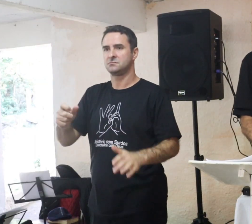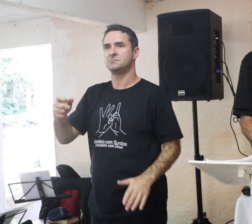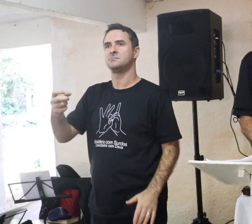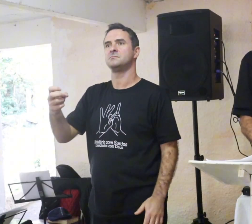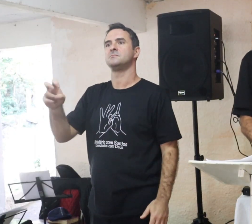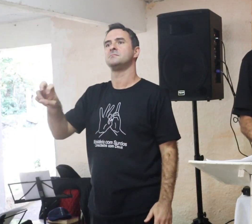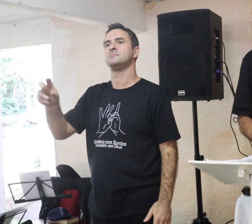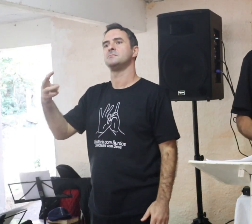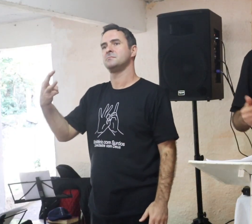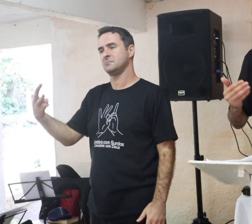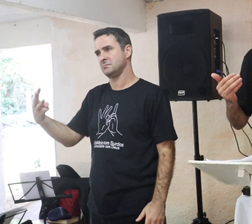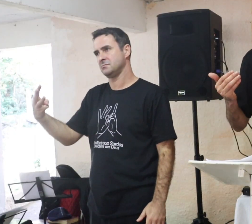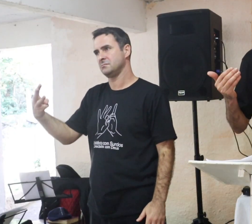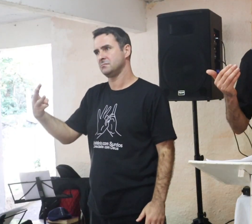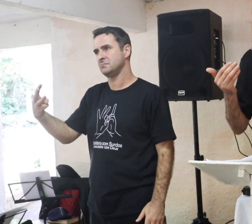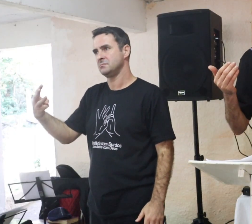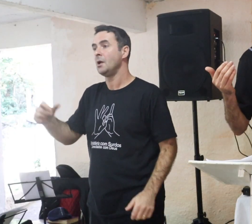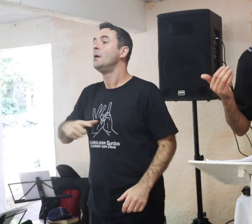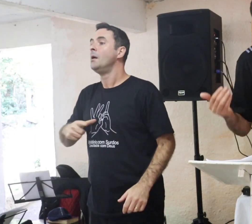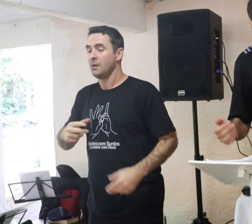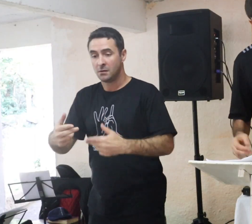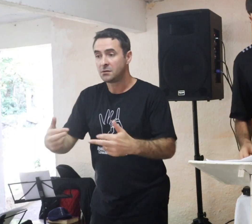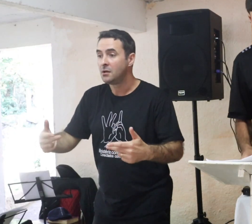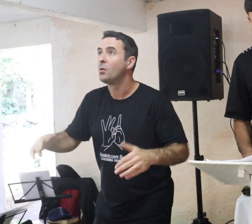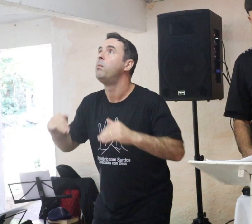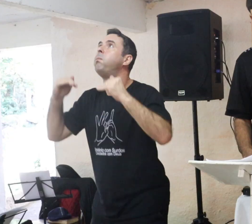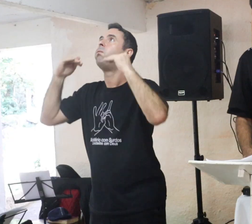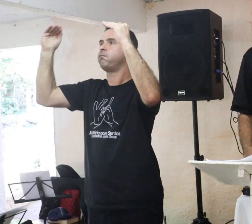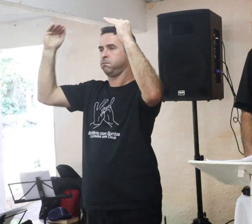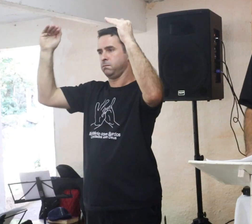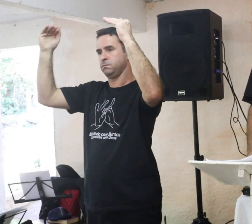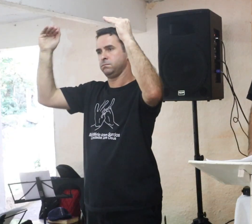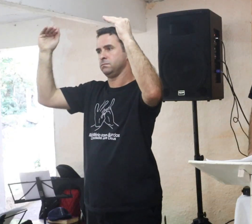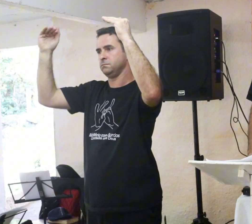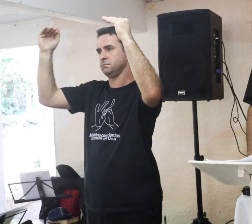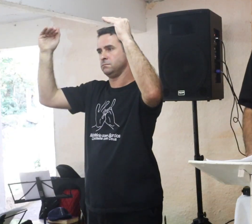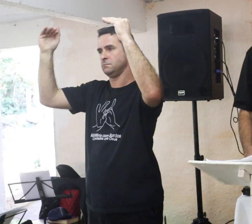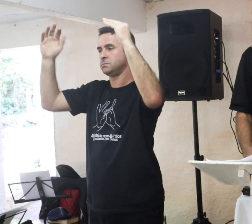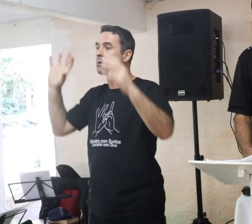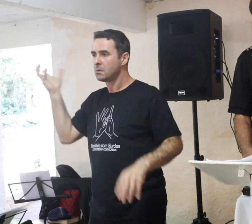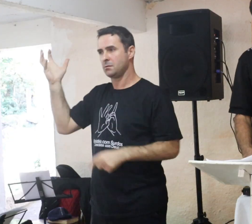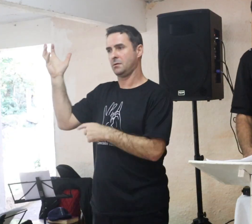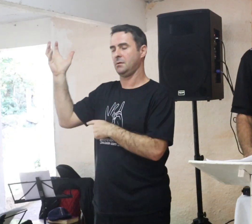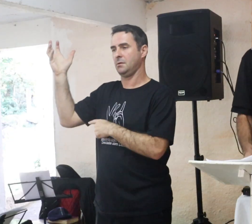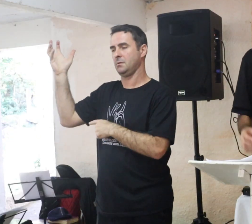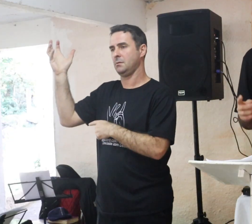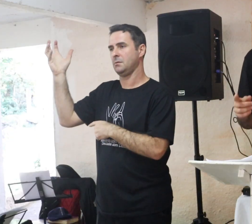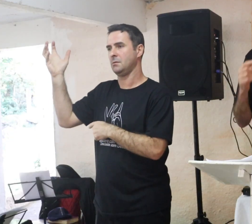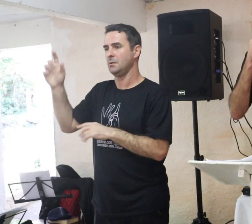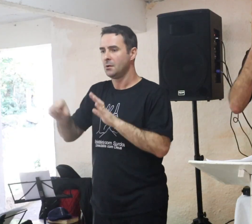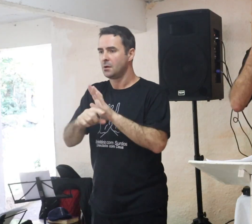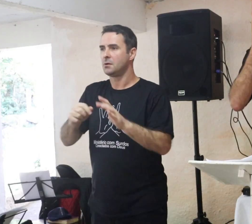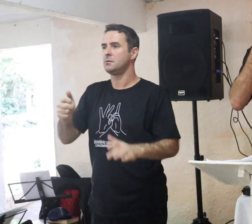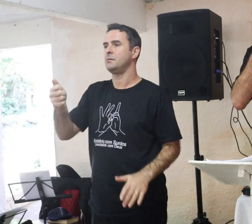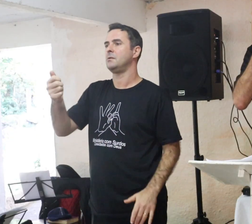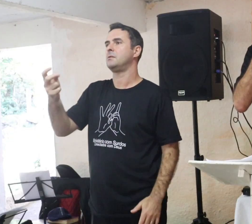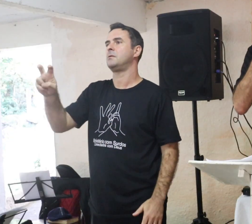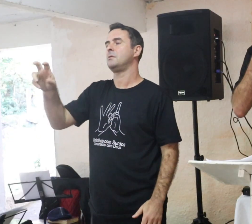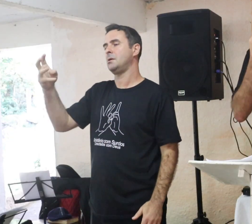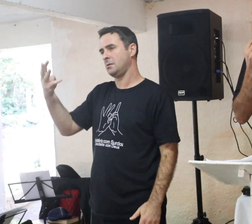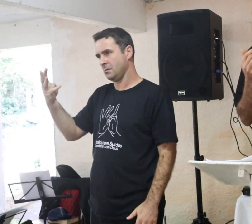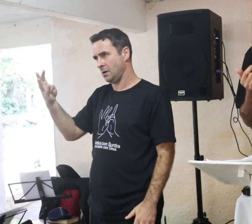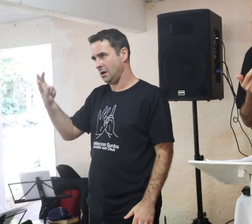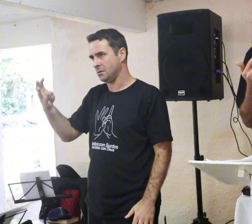53. Existem coisas superiores para acontecerem. Olha o versículo 54.